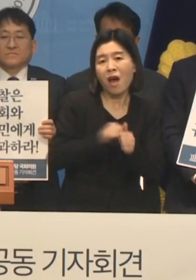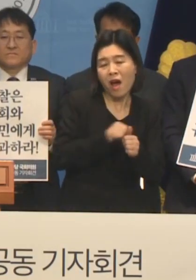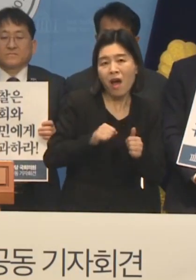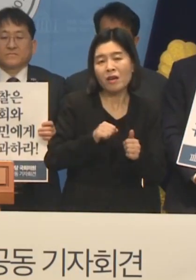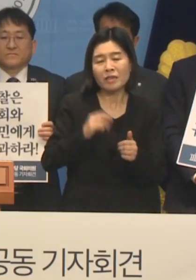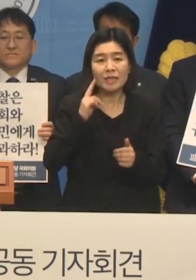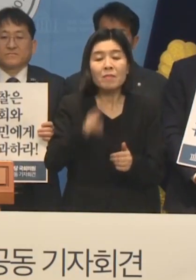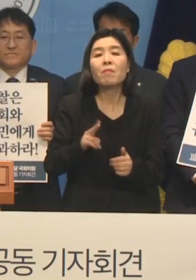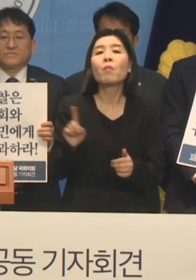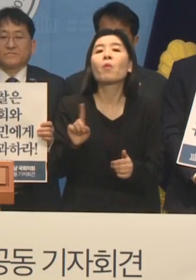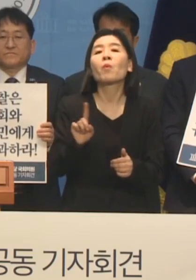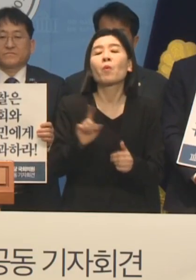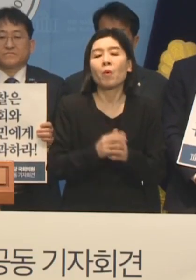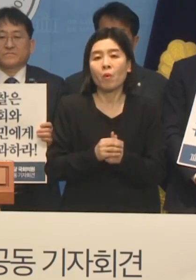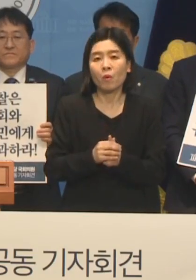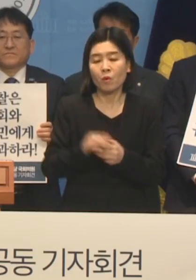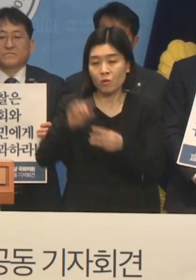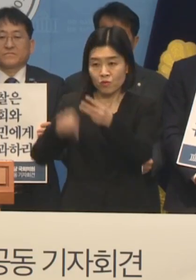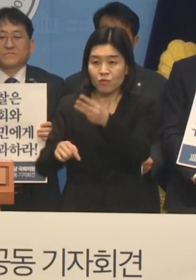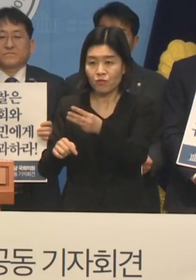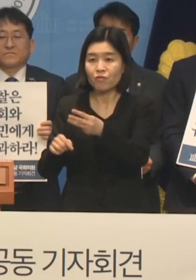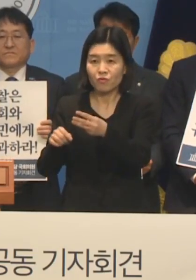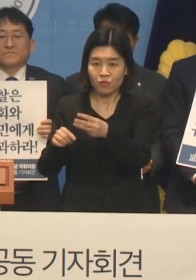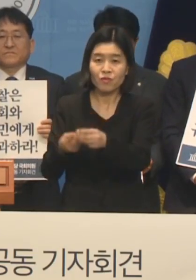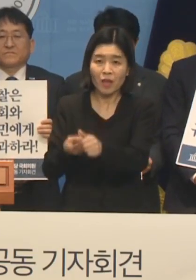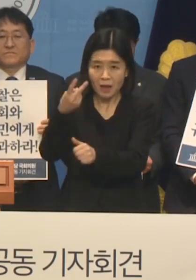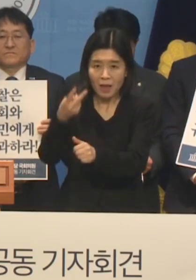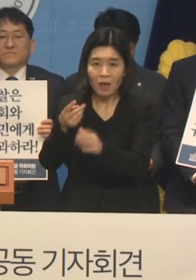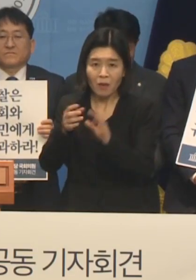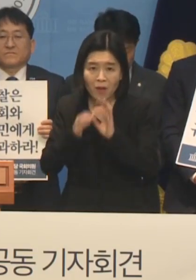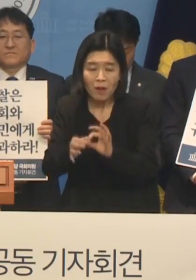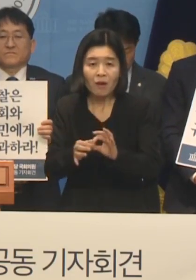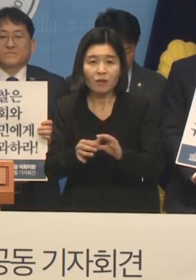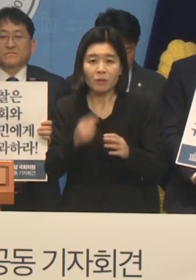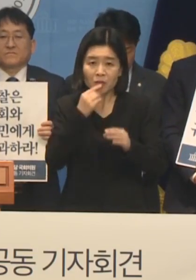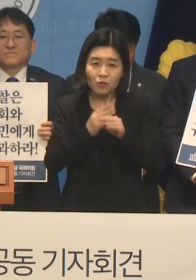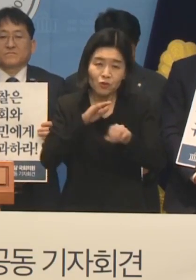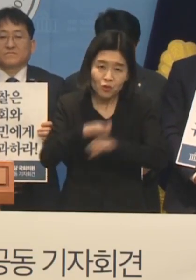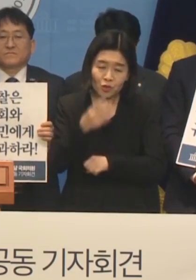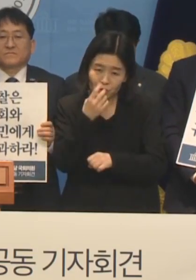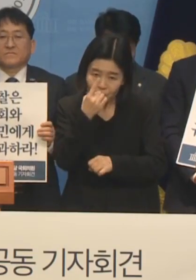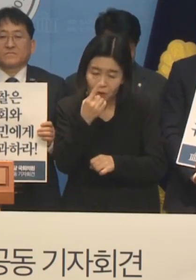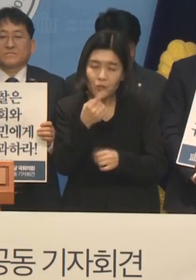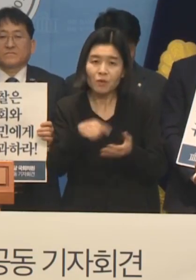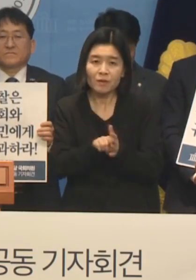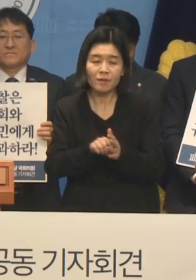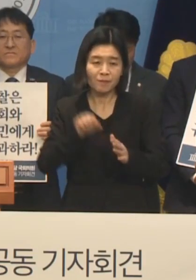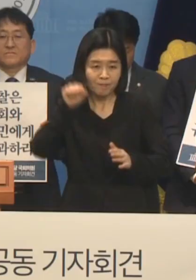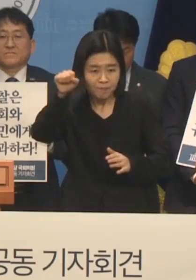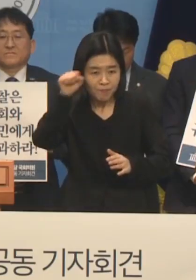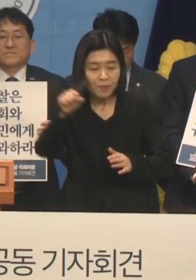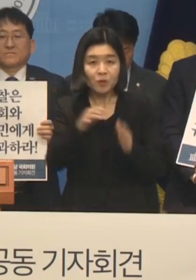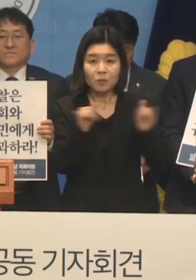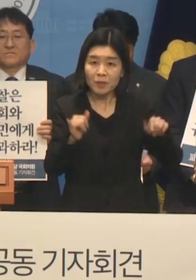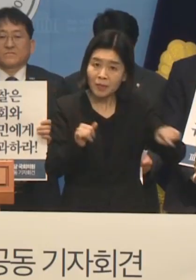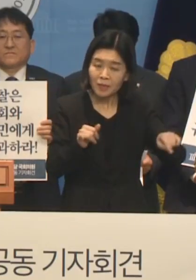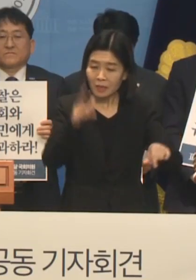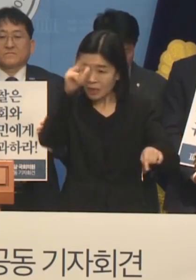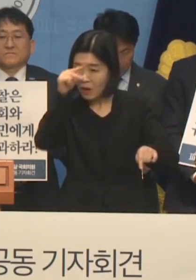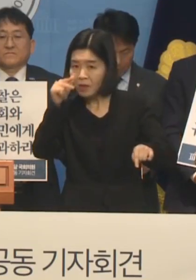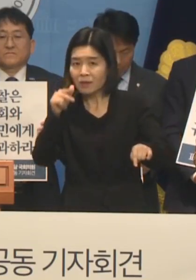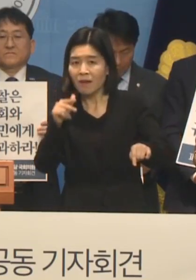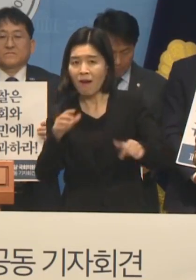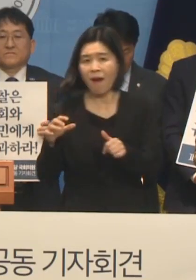진압했습니까? 윤석열 탄핵과 민주주의 수호를 위해 싸우는 국민들을 경찰이 선제적으로 제압하려고 한